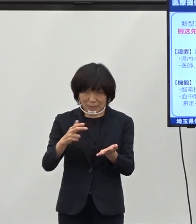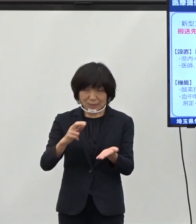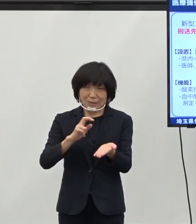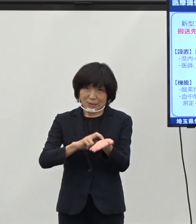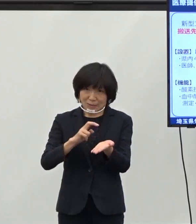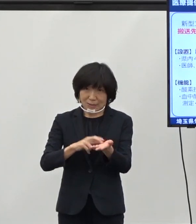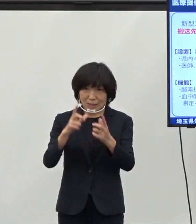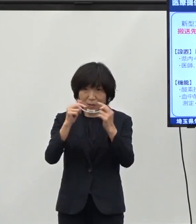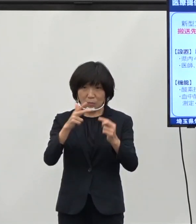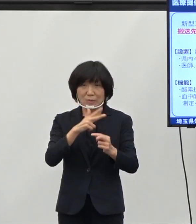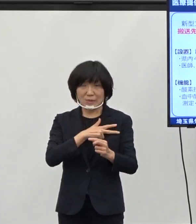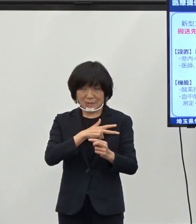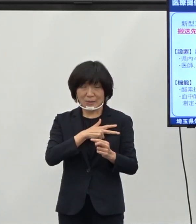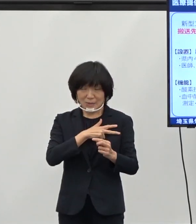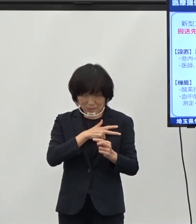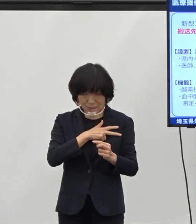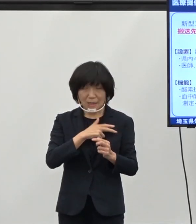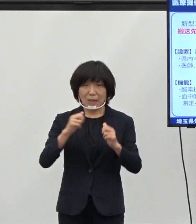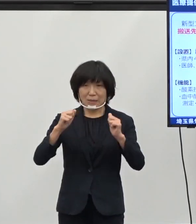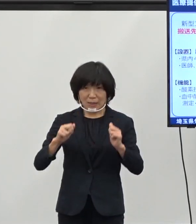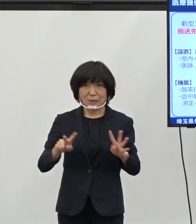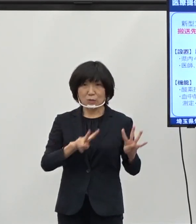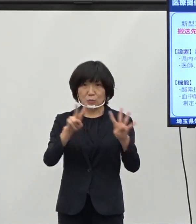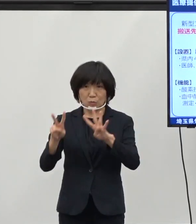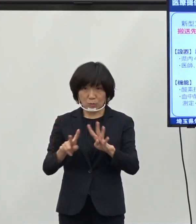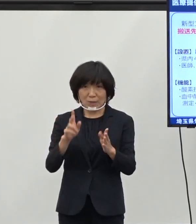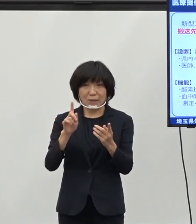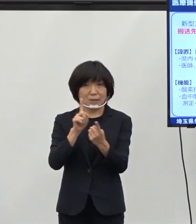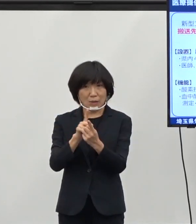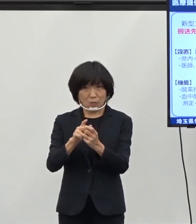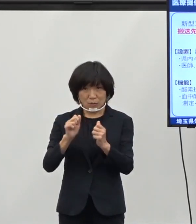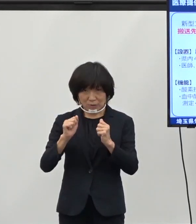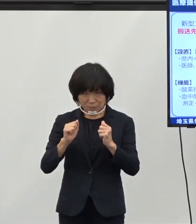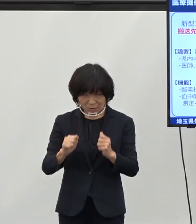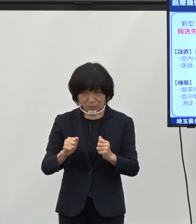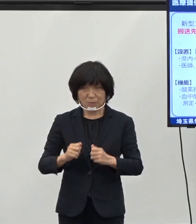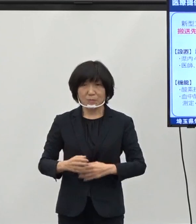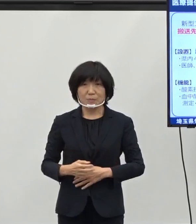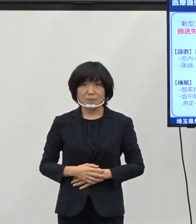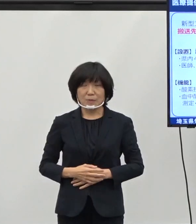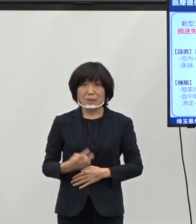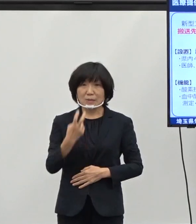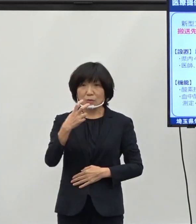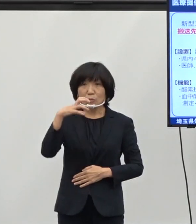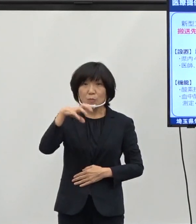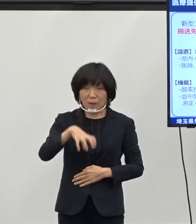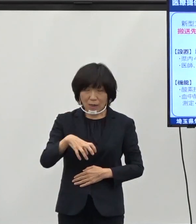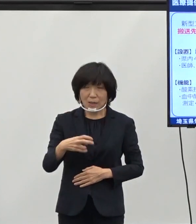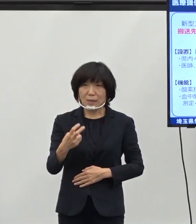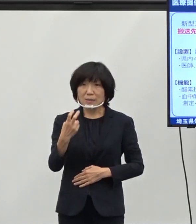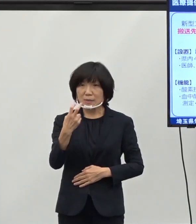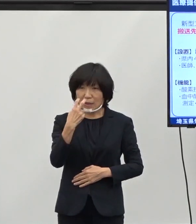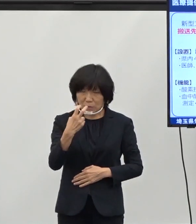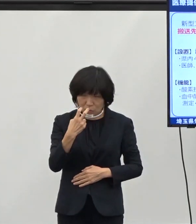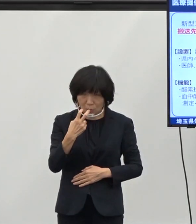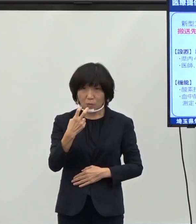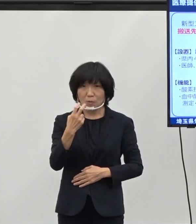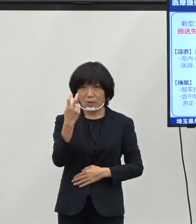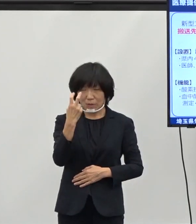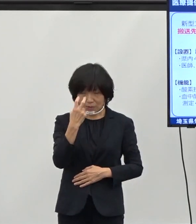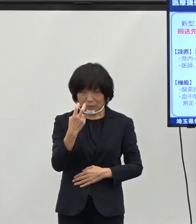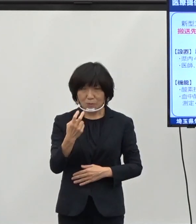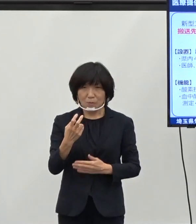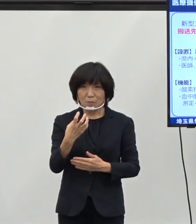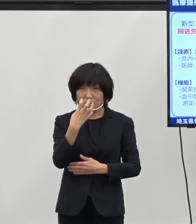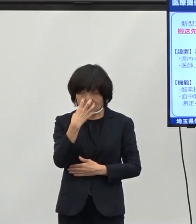して24時間対応いたします。酸素ステーションの機能としては、酸素の投与を行うほか、血